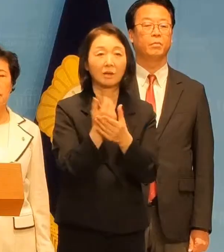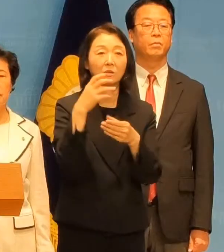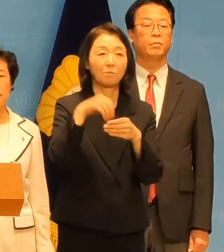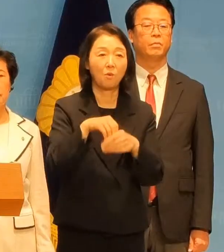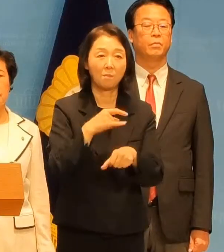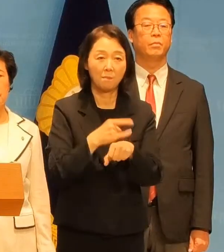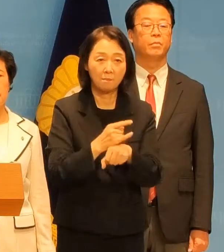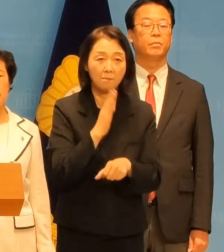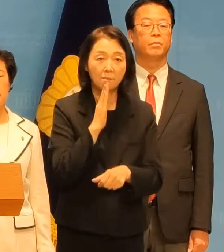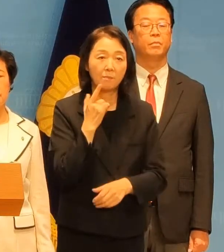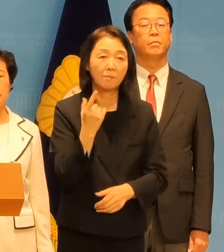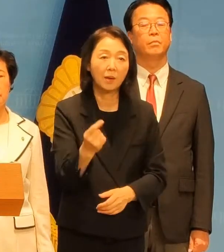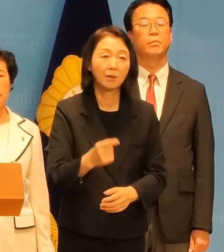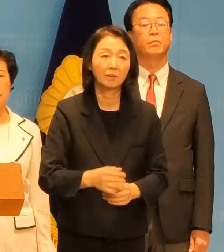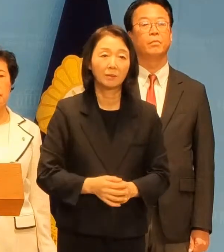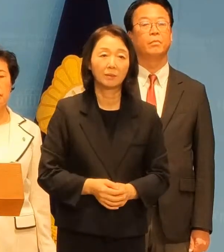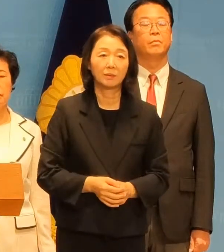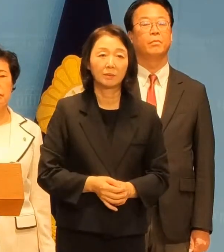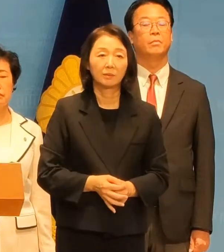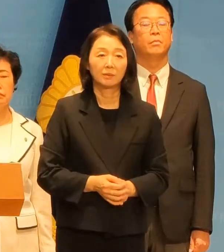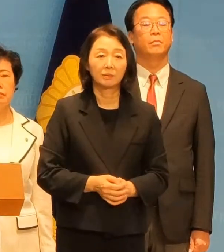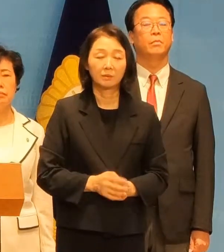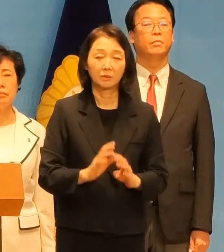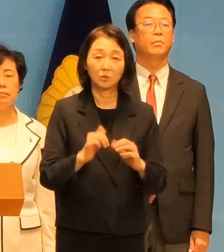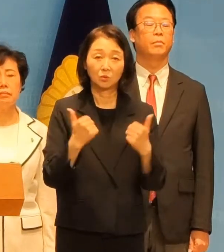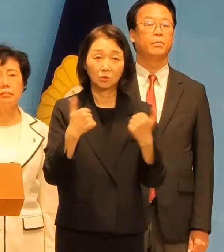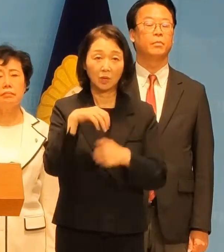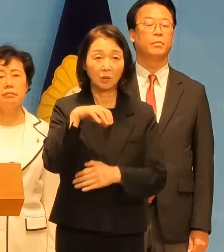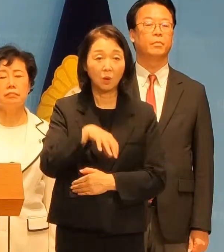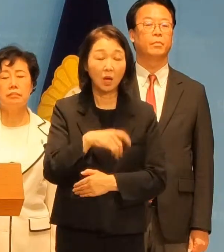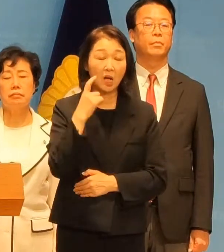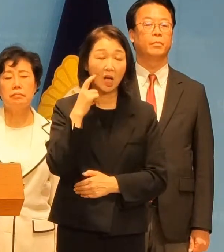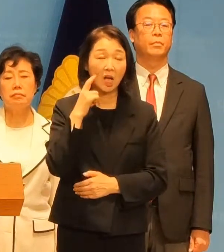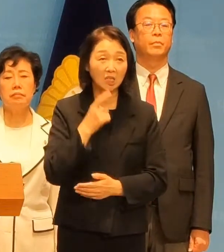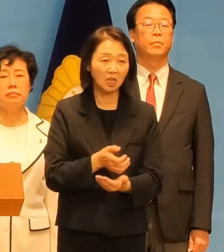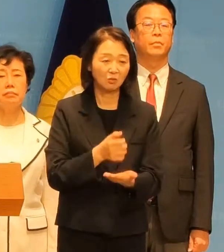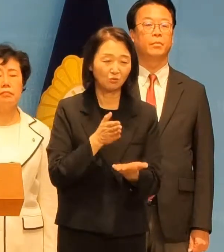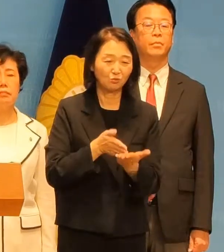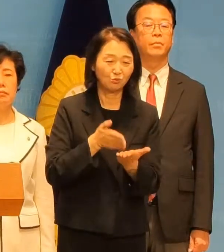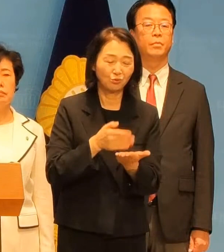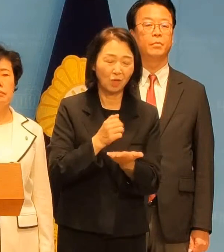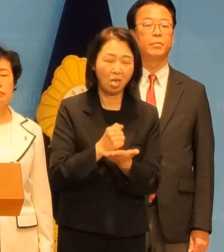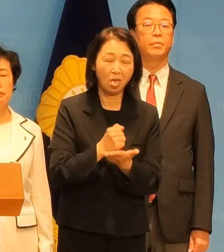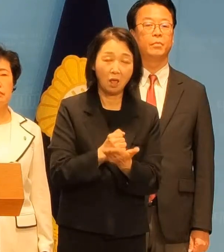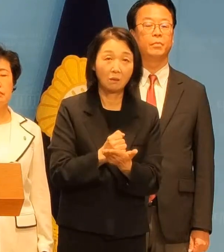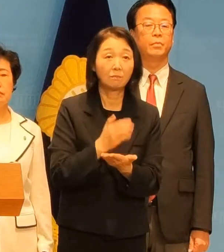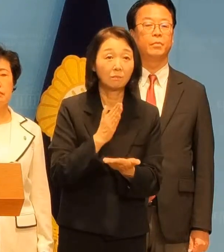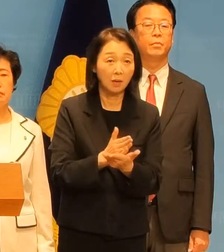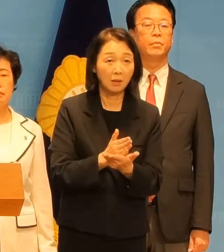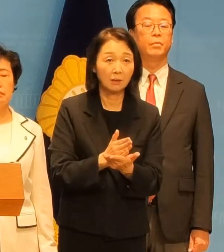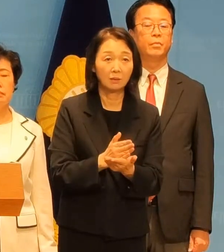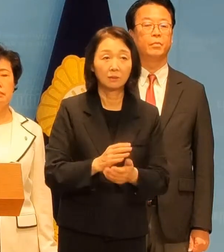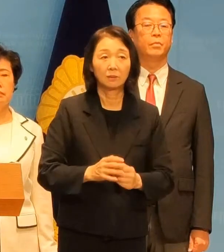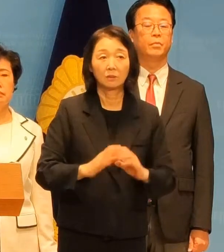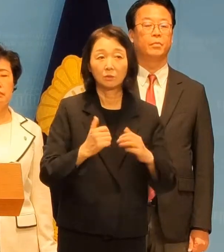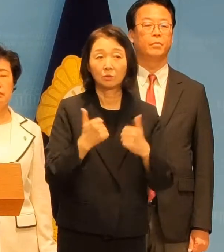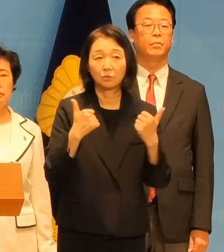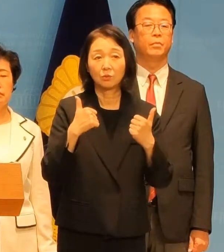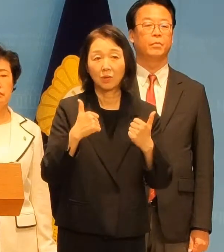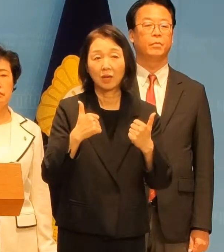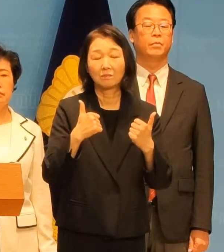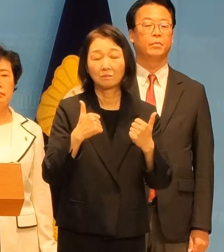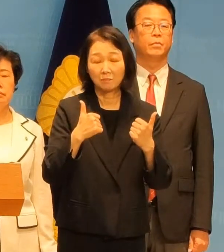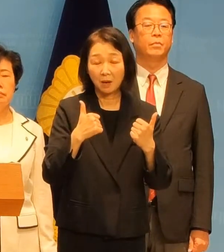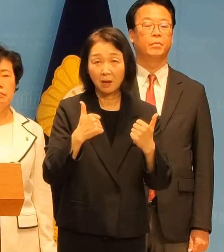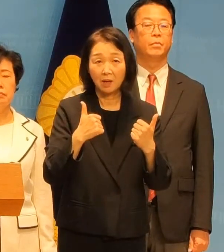해당한다고 봅니다. 자, 국회가 가짜뉴스 공장이 되어서는 안 됩니다. 이거는 국회의